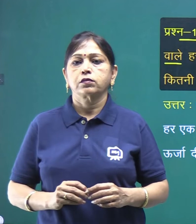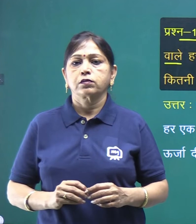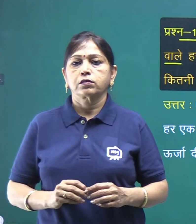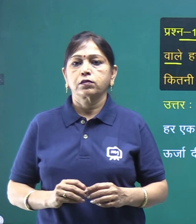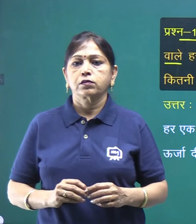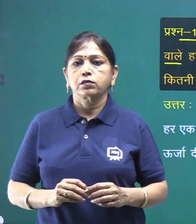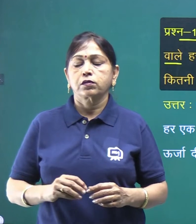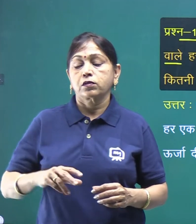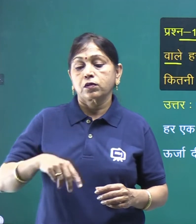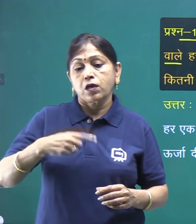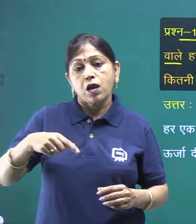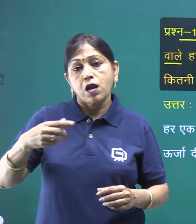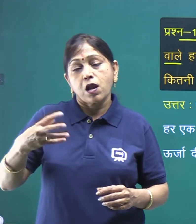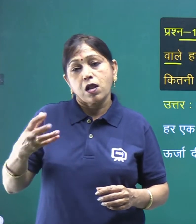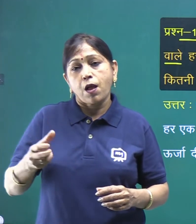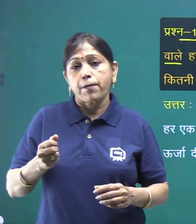हर एक कूलाम